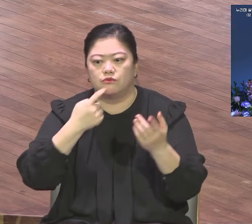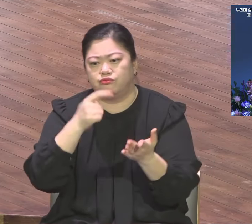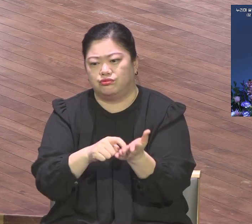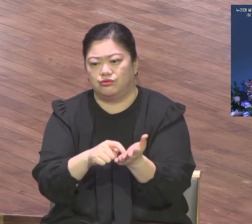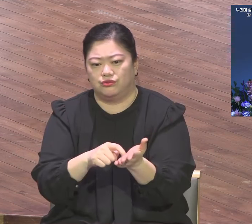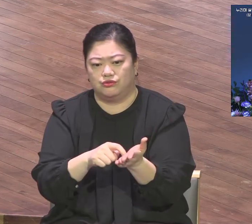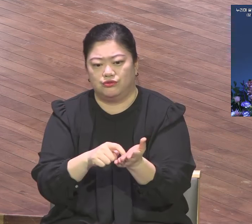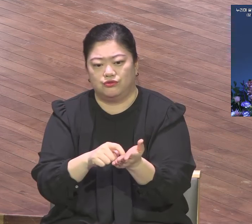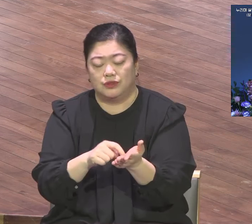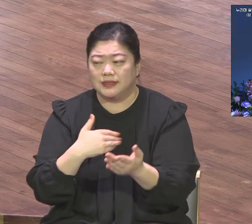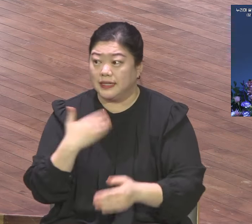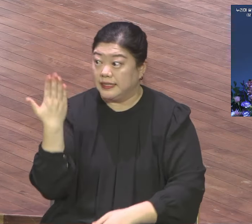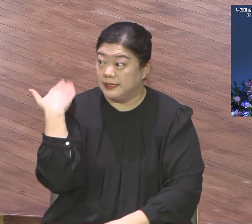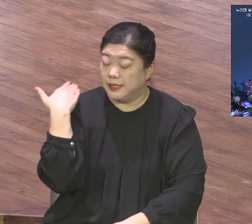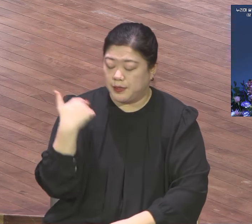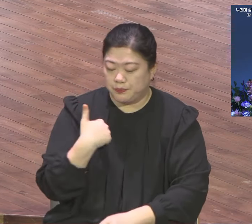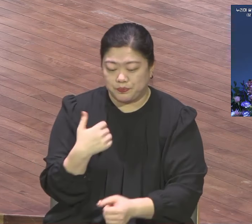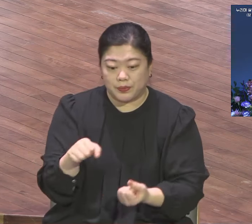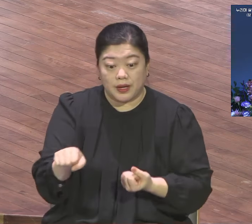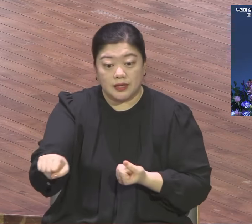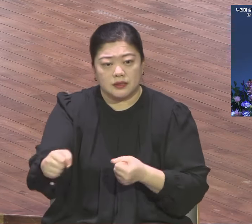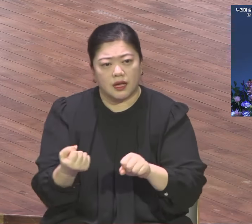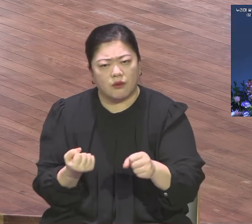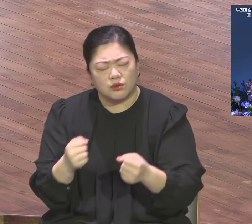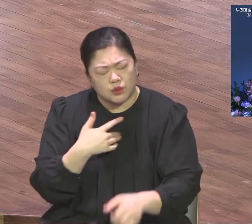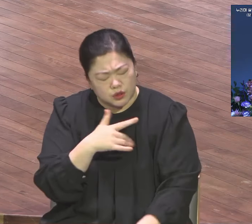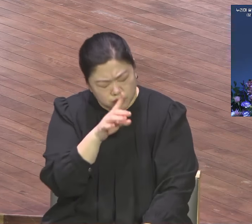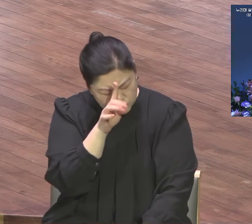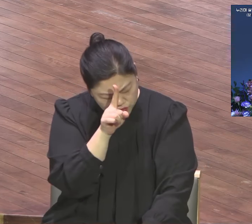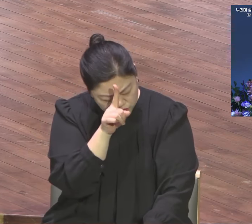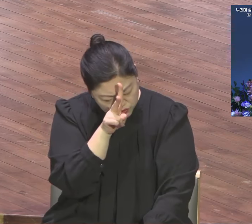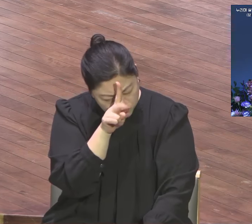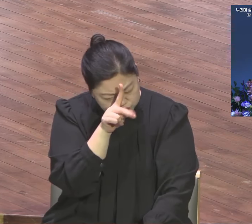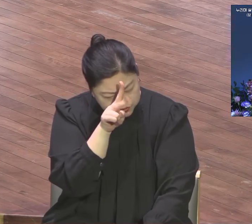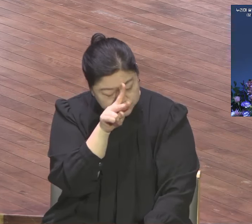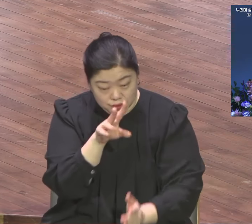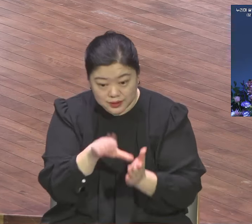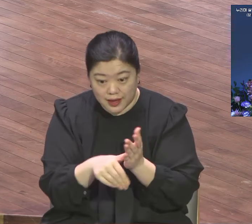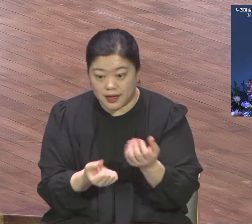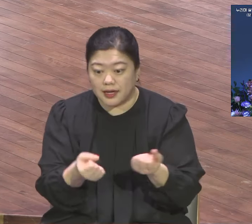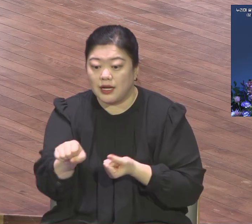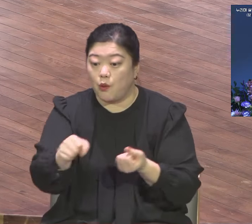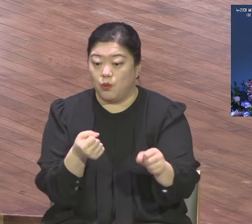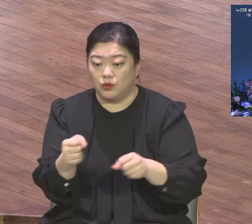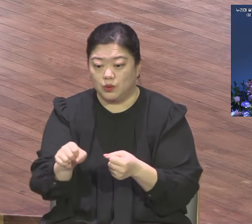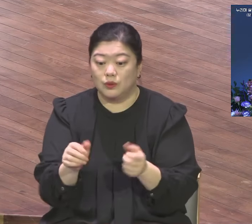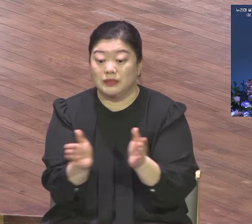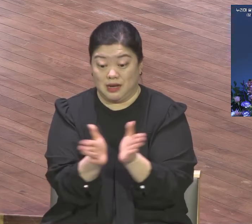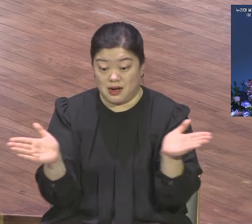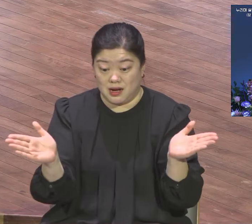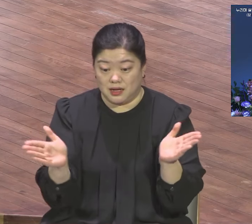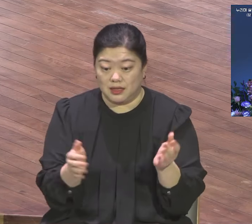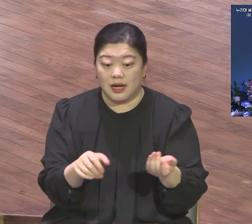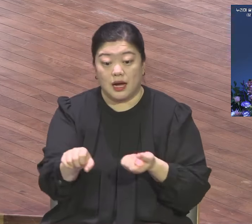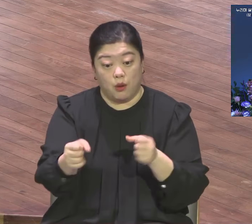제가 태권도를 중학교 때부터 했거든요 태권도도 맞아 유도도 맞아 유도